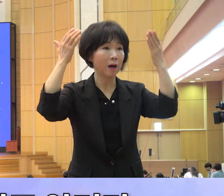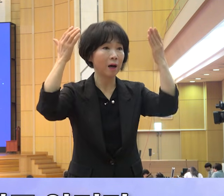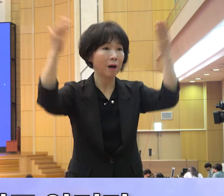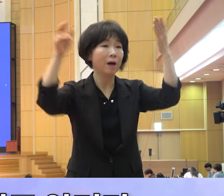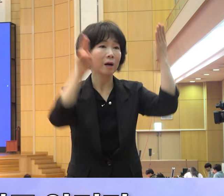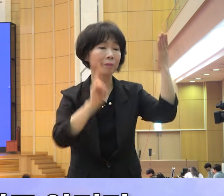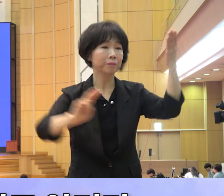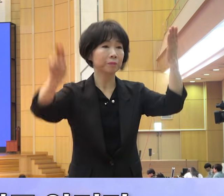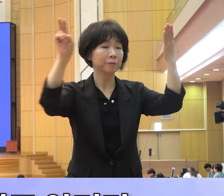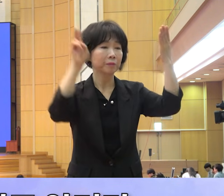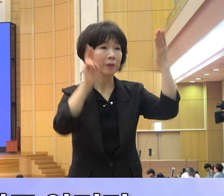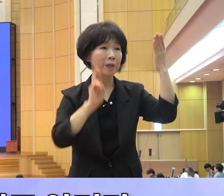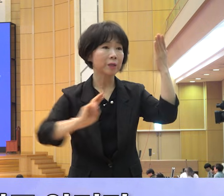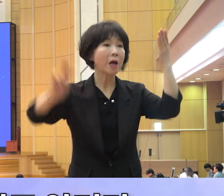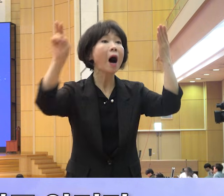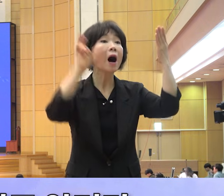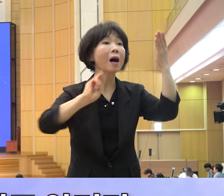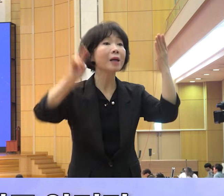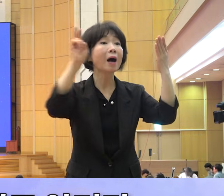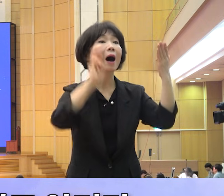예배합니다.